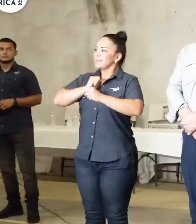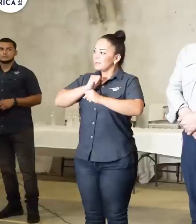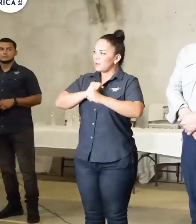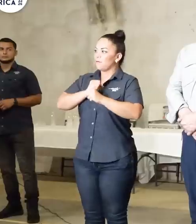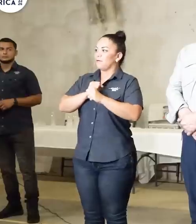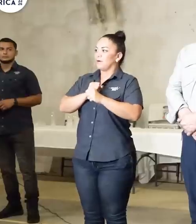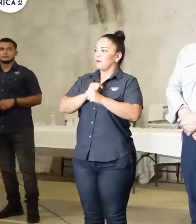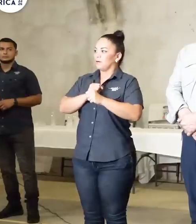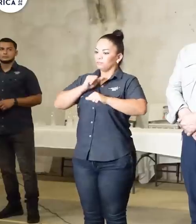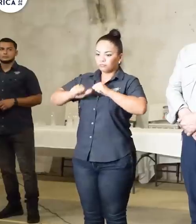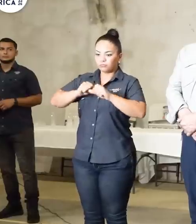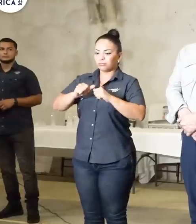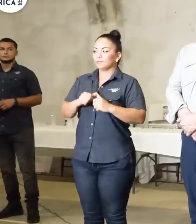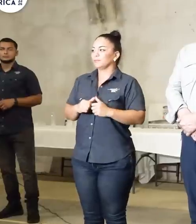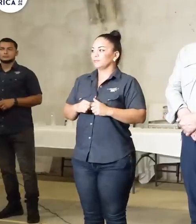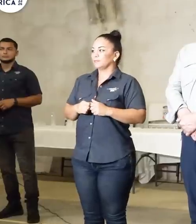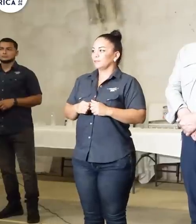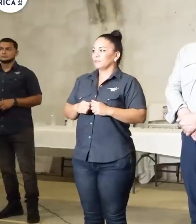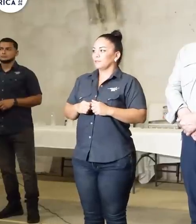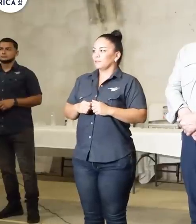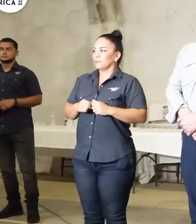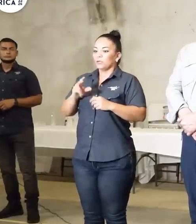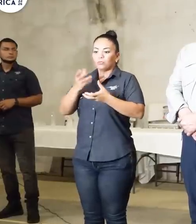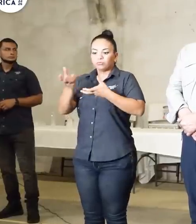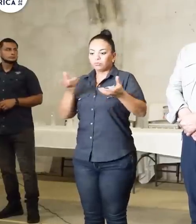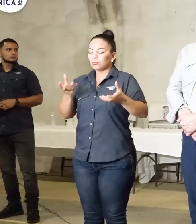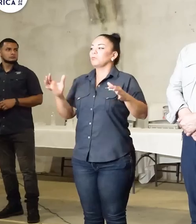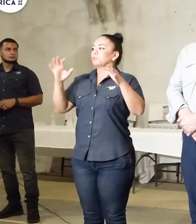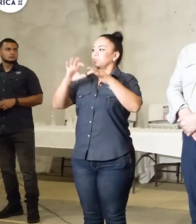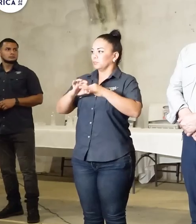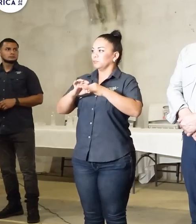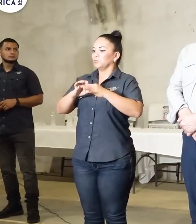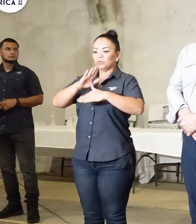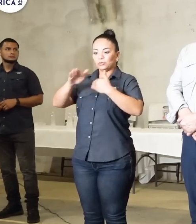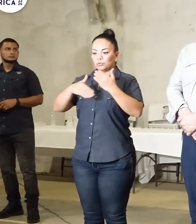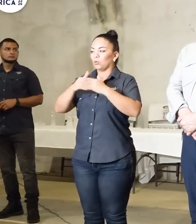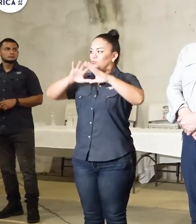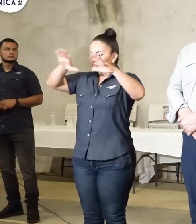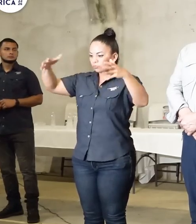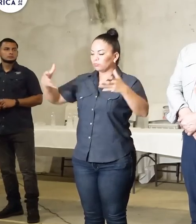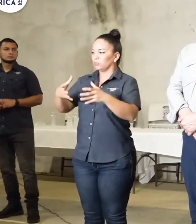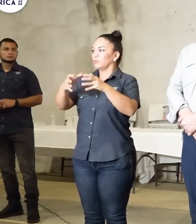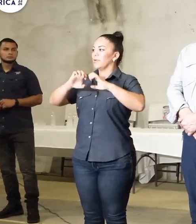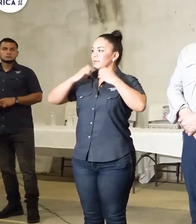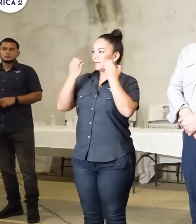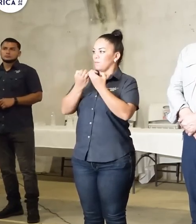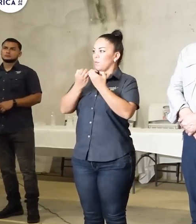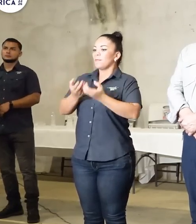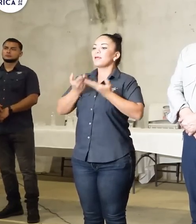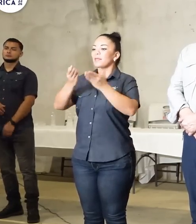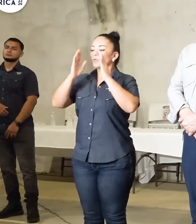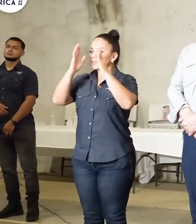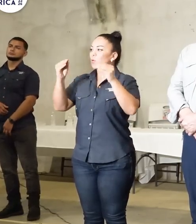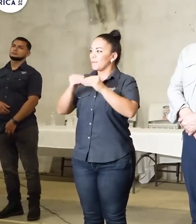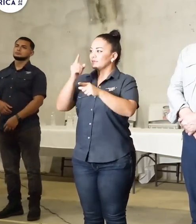solo equipo. Que no se vean como antes por separado, sino que esto no me corresponde. Ahora estamos trabajando como un solo equipo para dar una respuesta